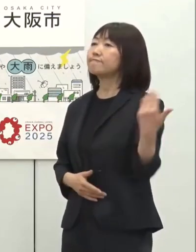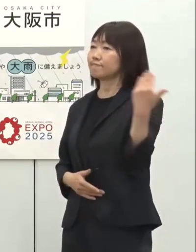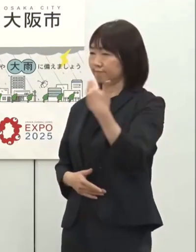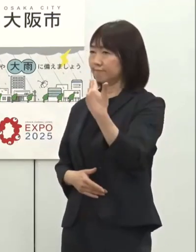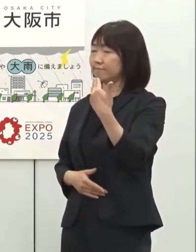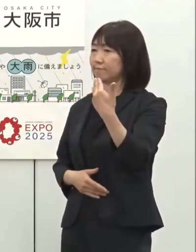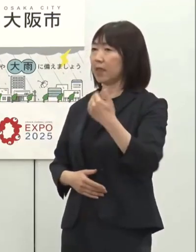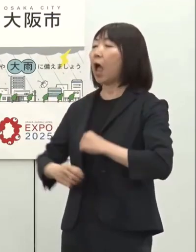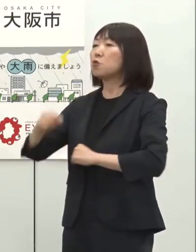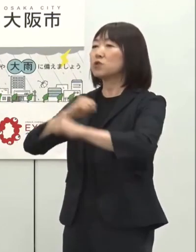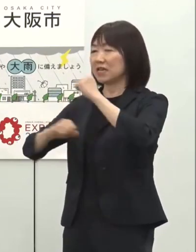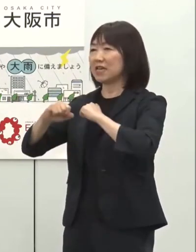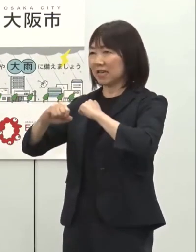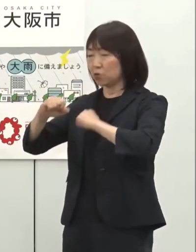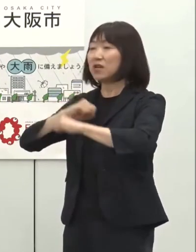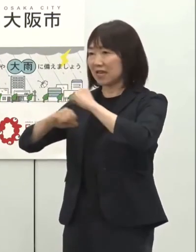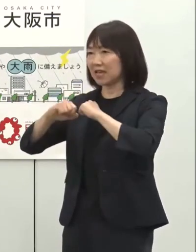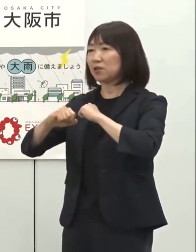フリーの木下です。